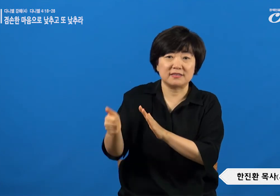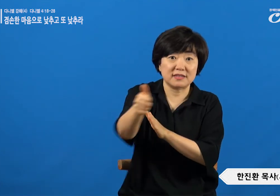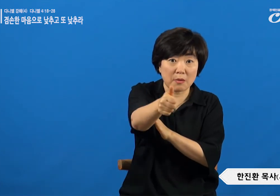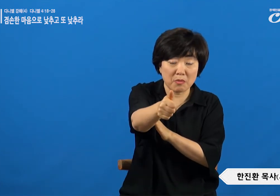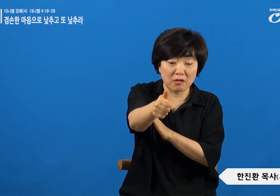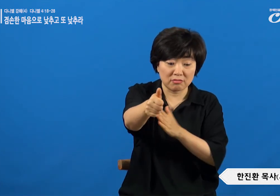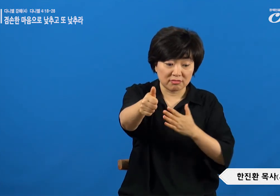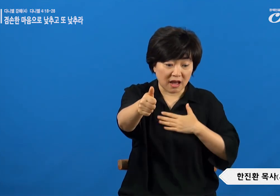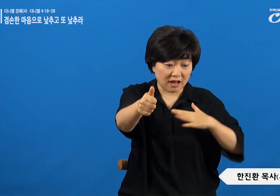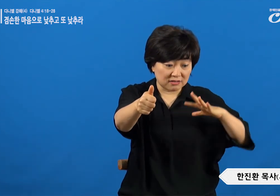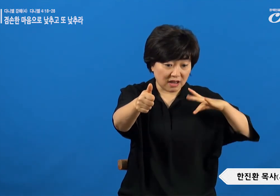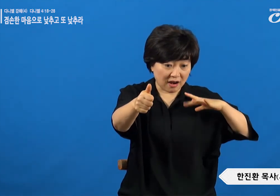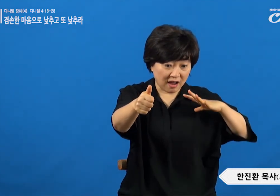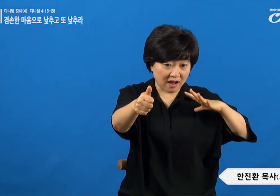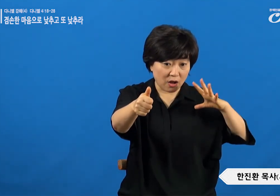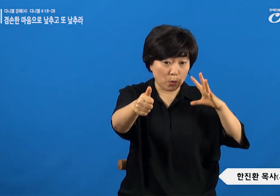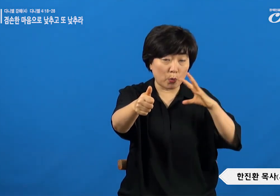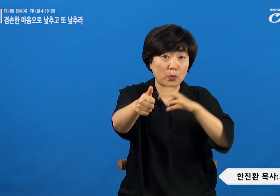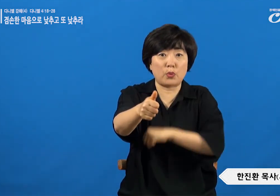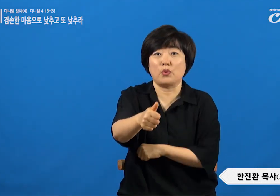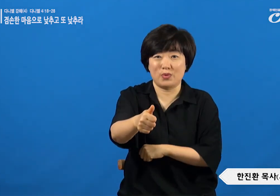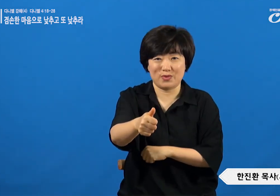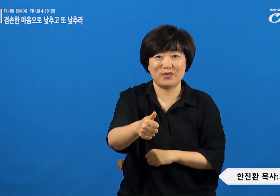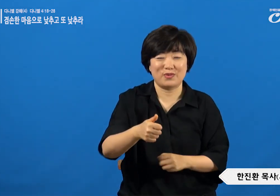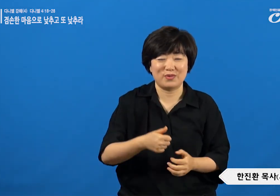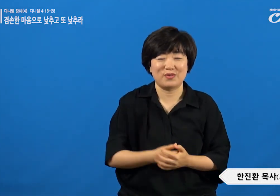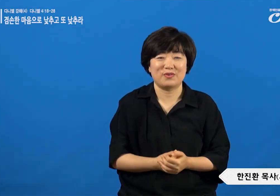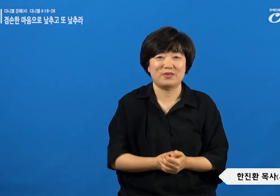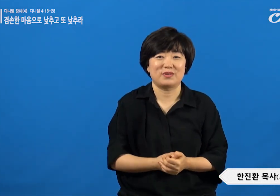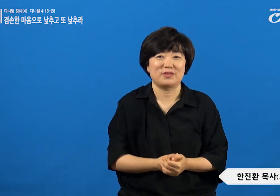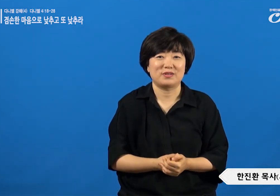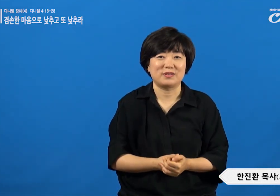자기 자랑은 설 자리를 점점 잃어가겠죠.